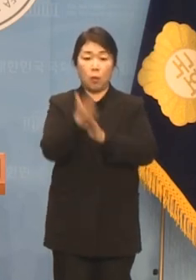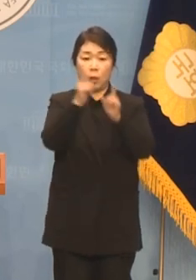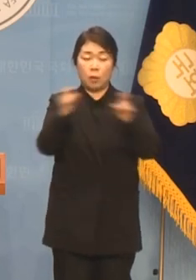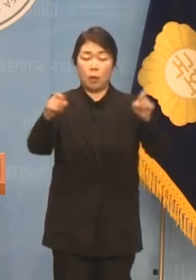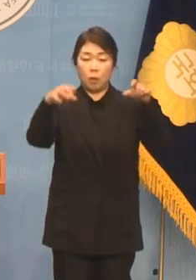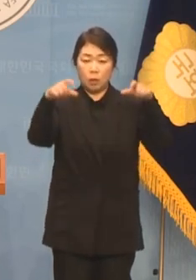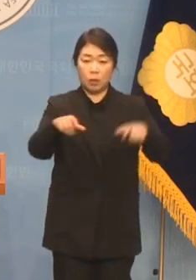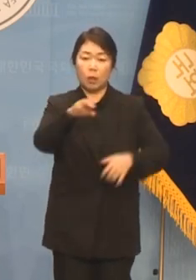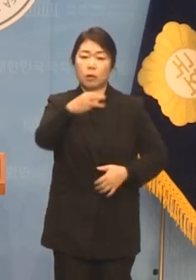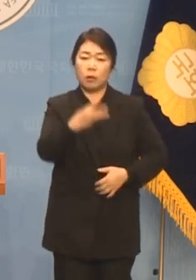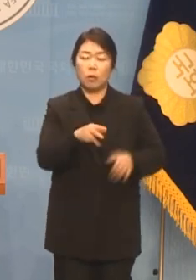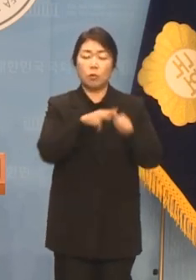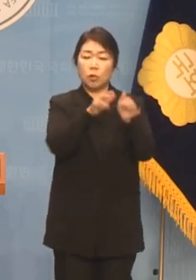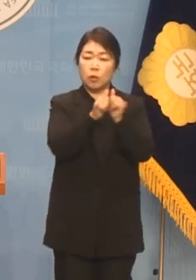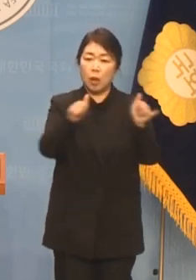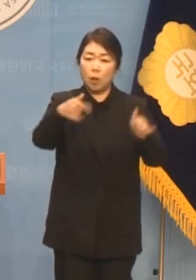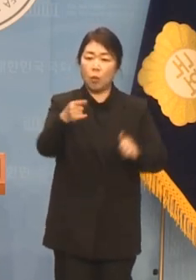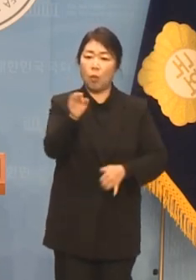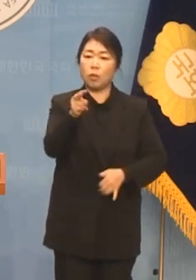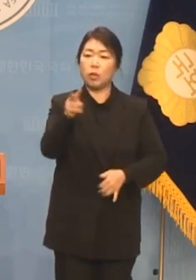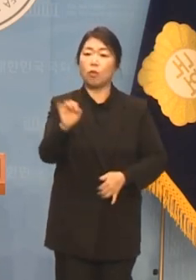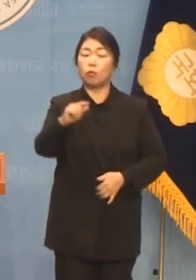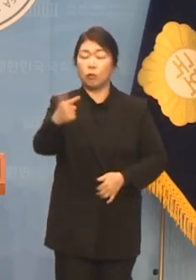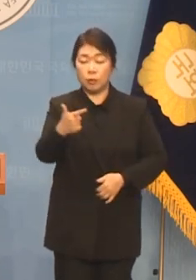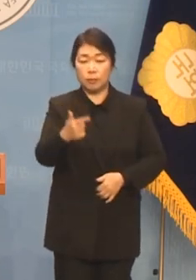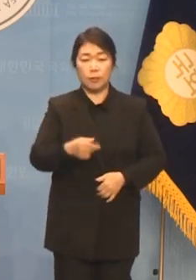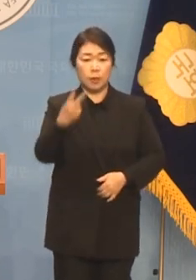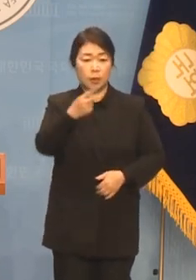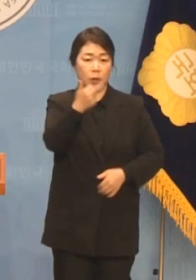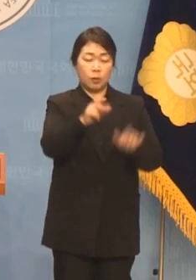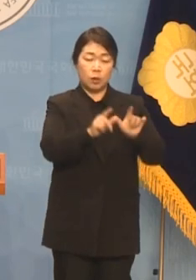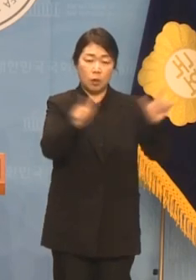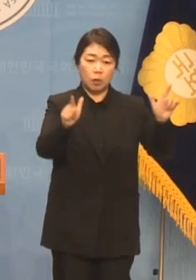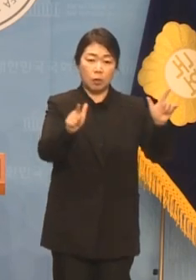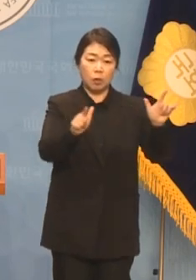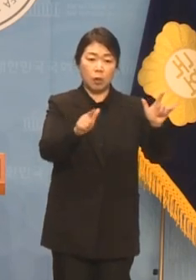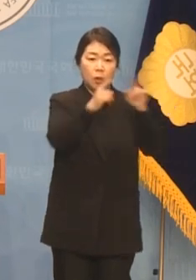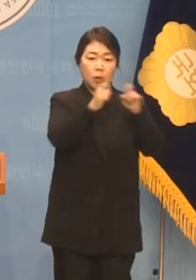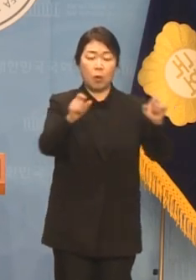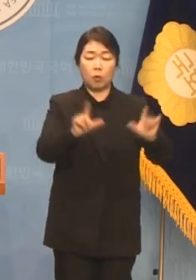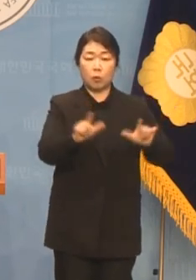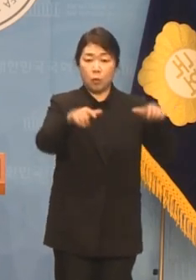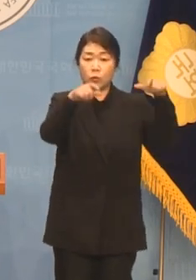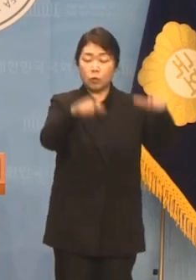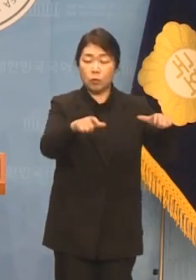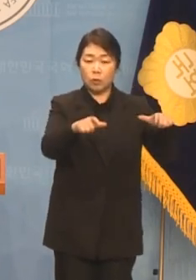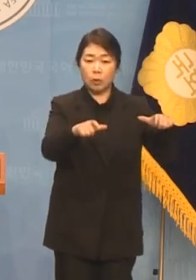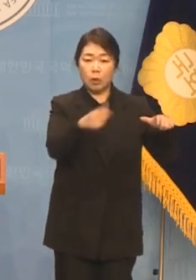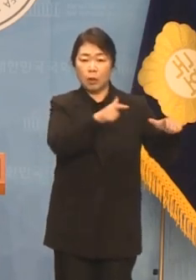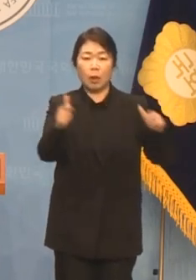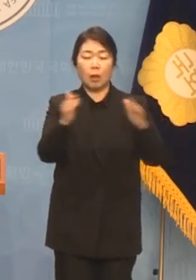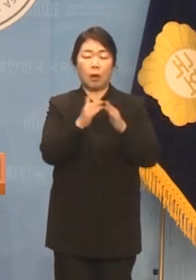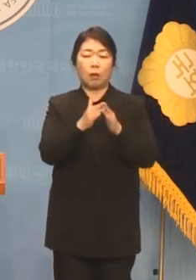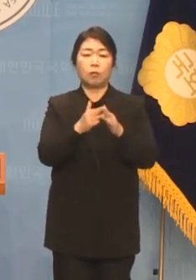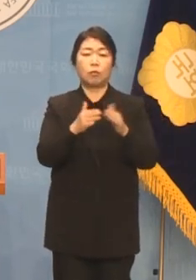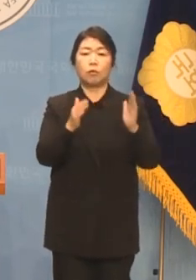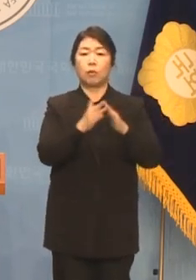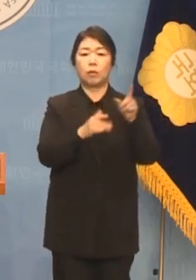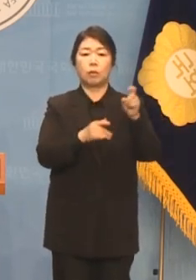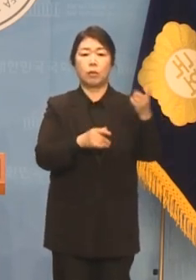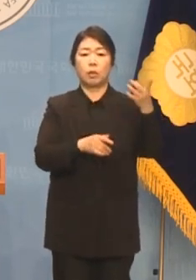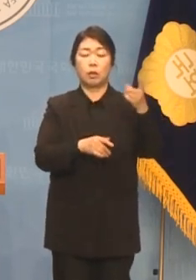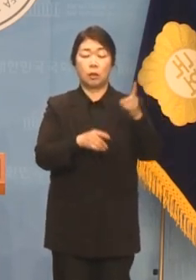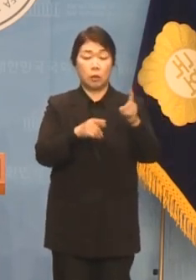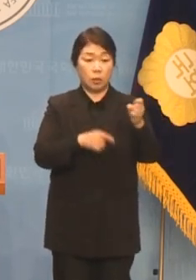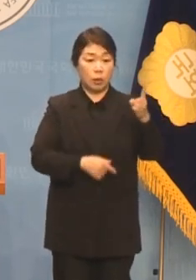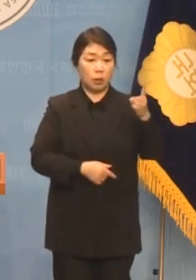지난 2017년 서울성동구 재개발지역 다가구 주택을 11억 8천만 원에 사드린